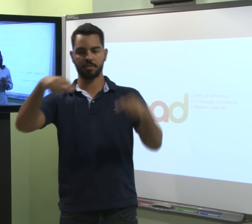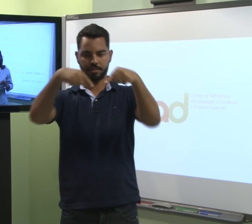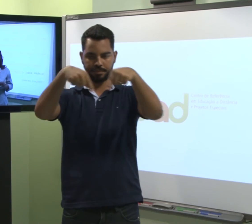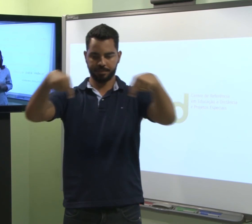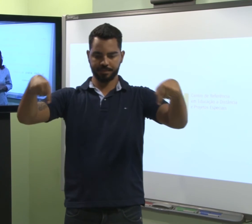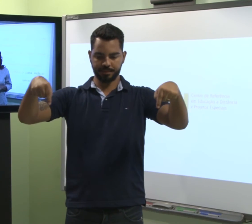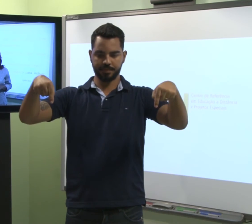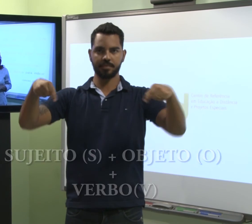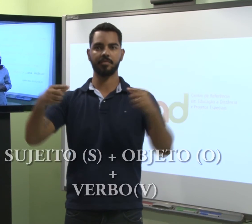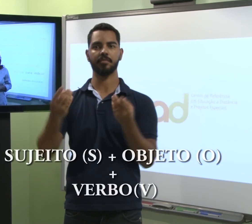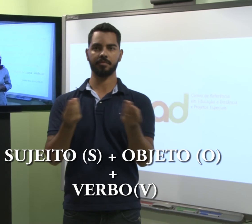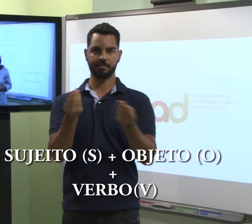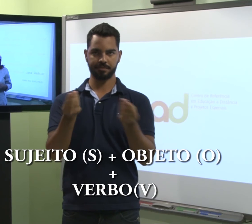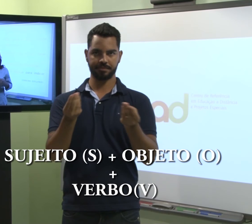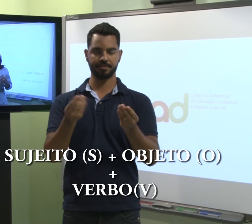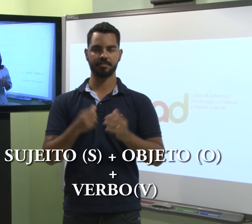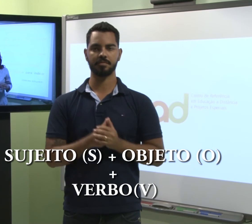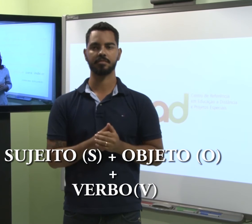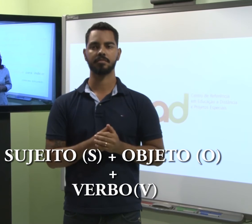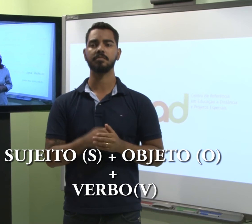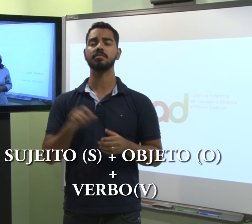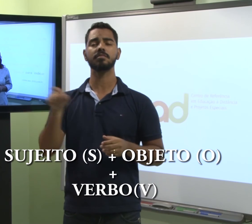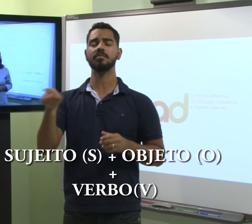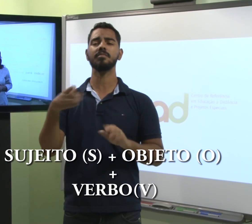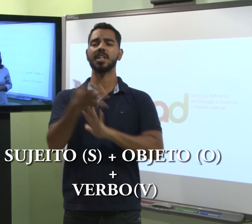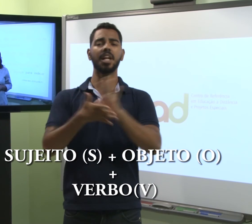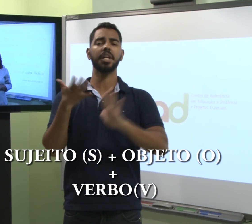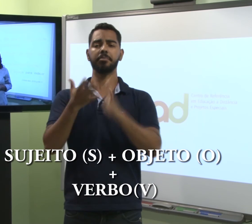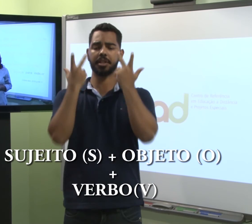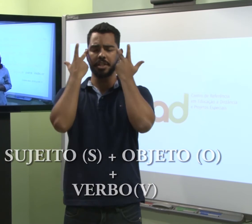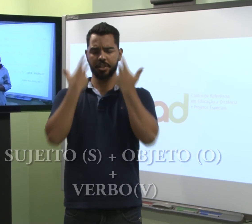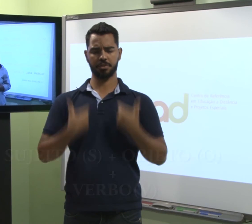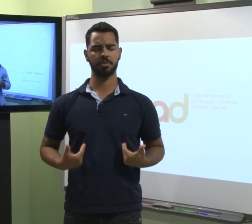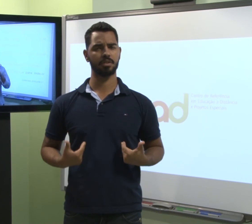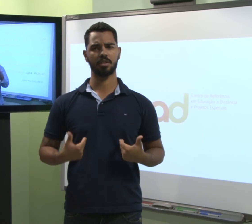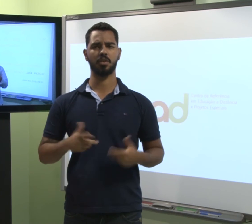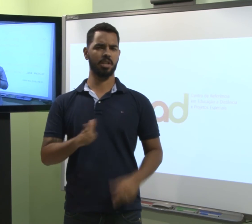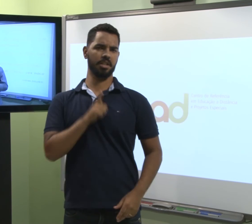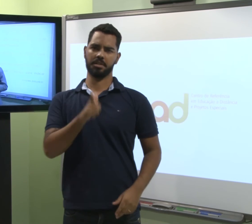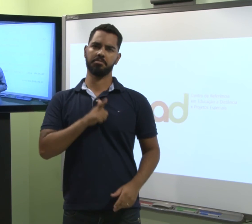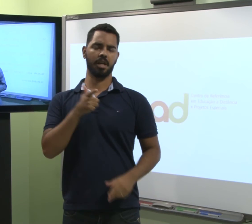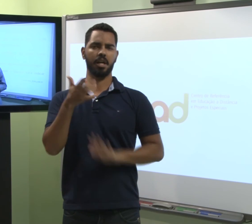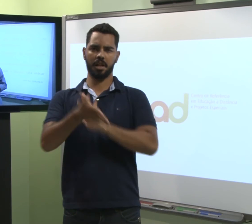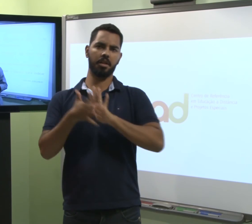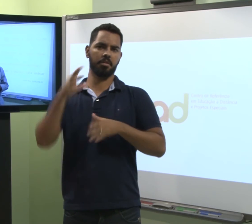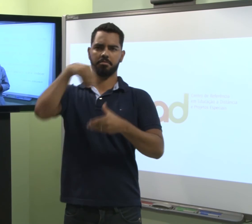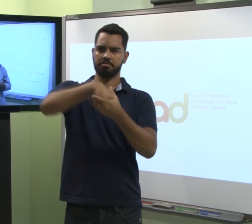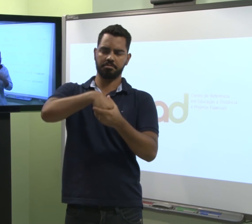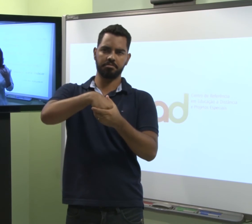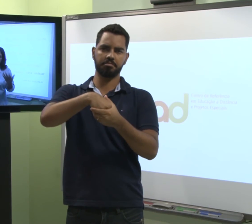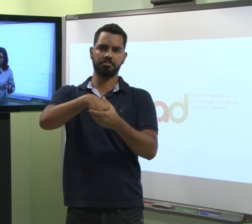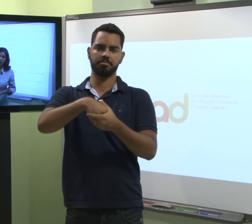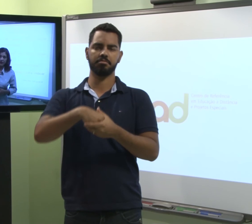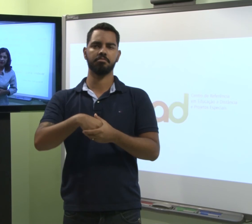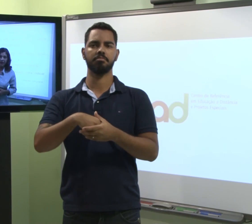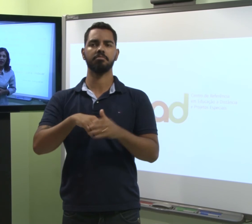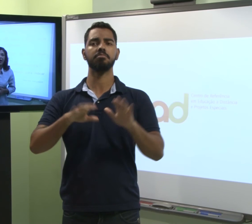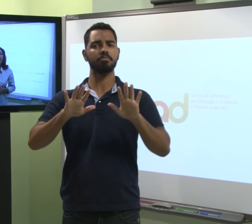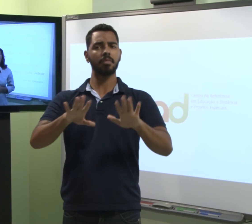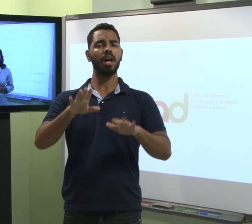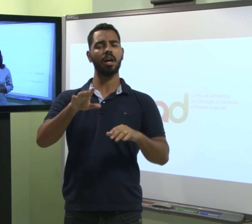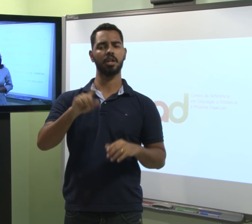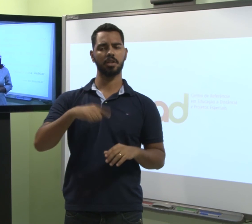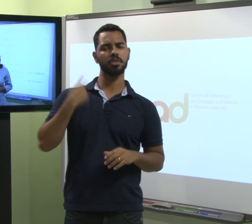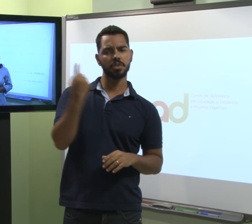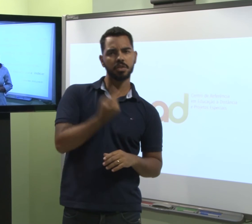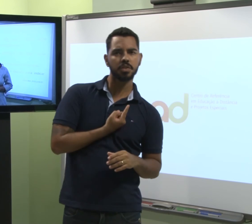é bastante natural em Libras e são sempre consideradas gramaticais, mas também são possíveis a gente observar